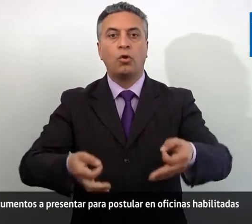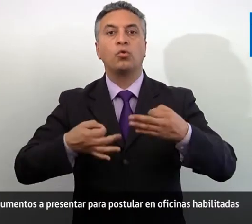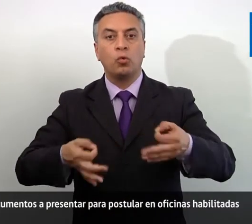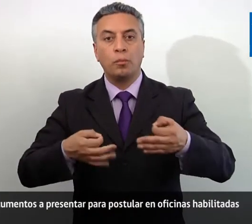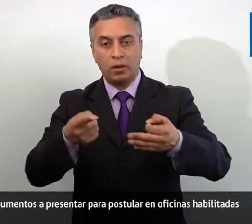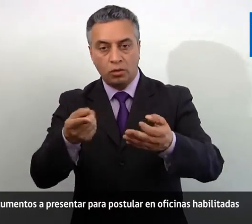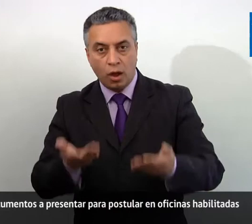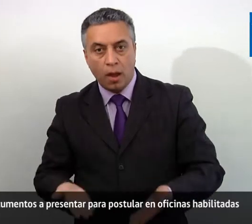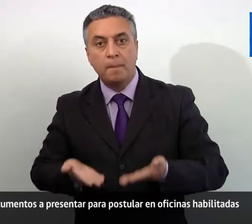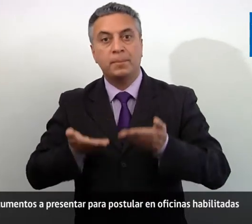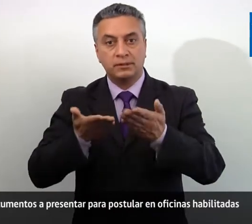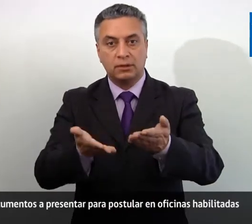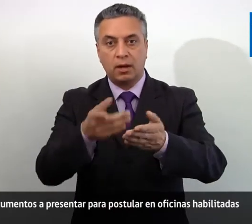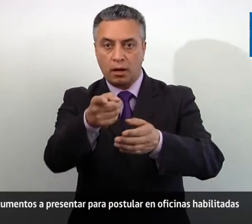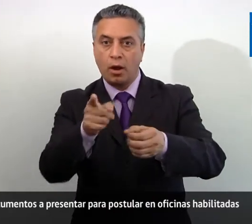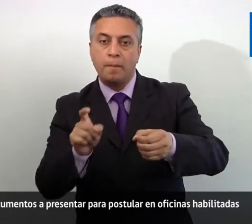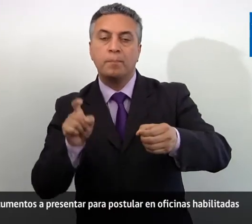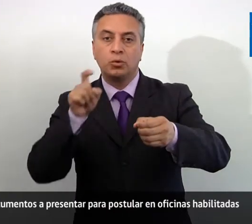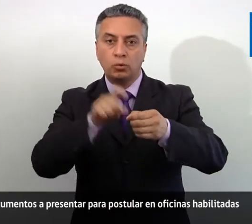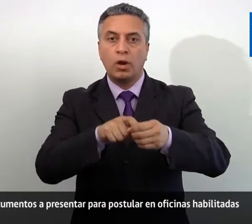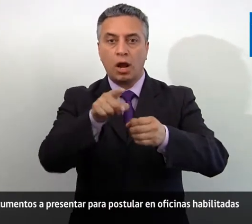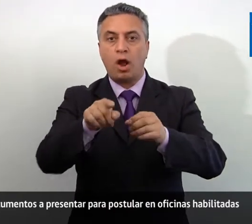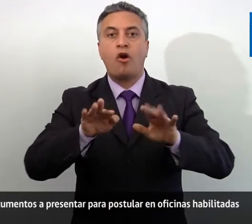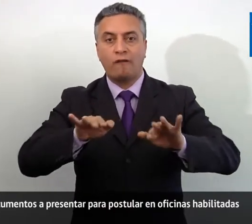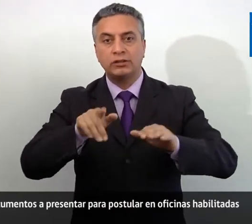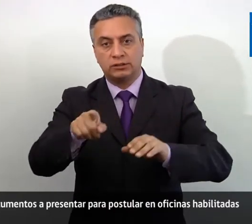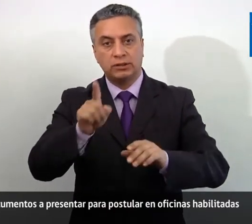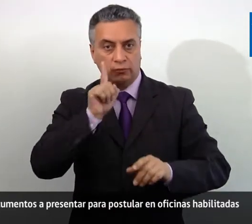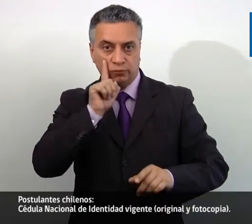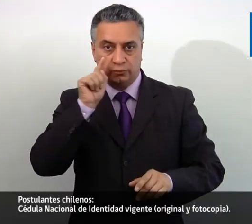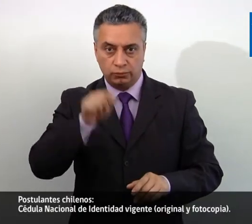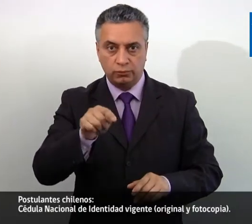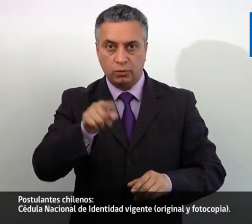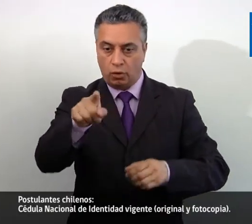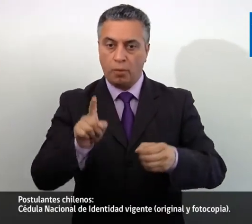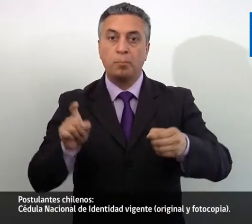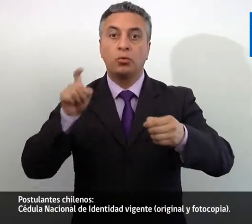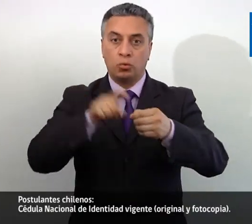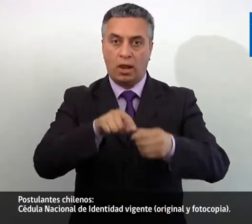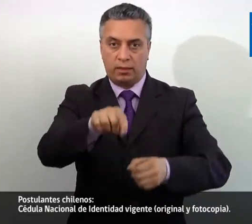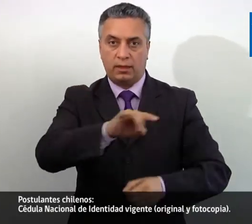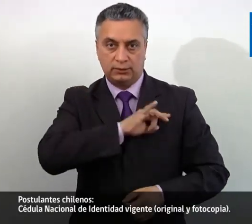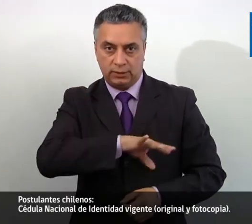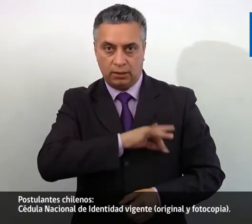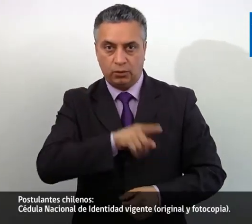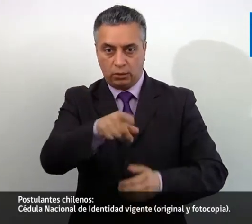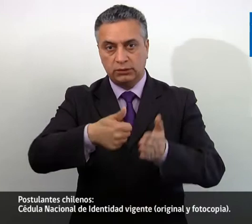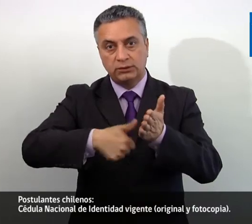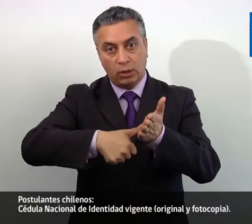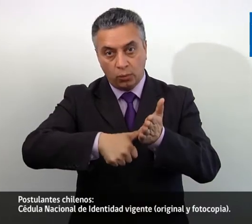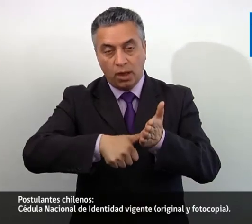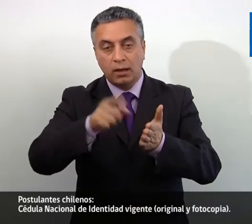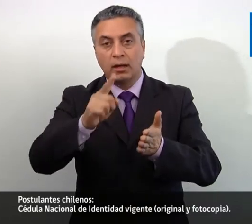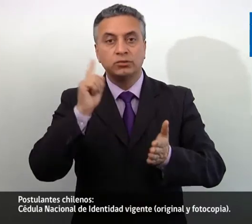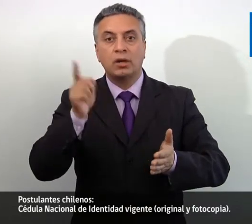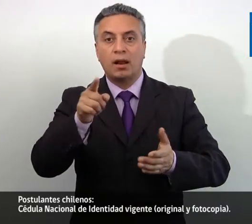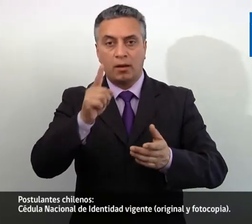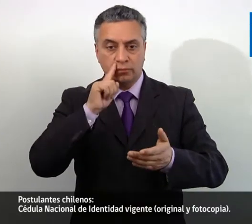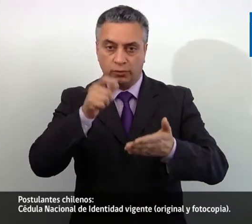Documentos a presentar para postular en oficinas habilitadas. Postulantes chilenos. Cédula nacional de identidad vigente, original